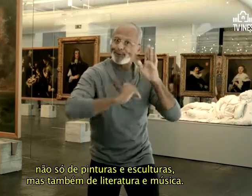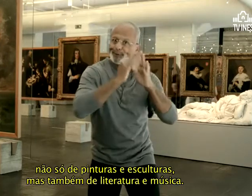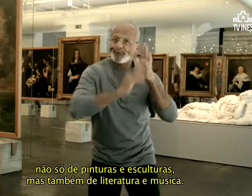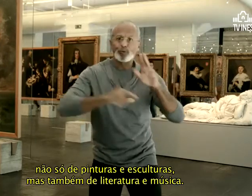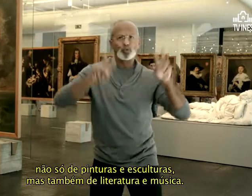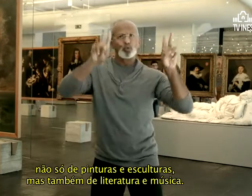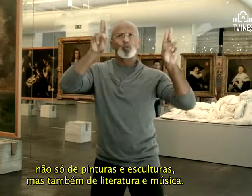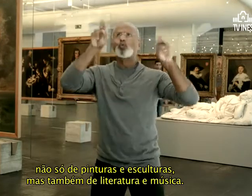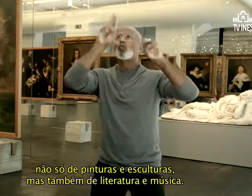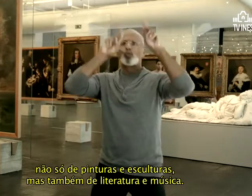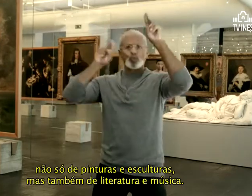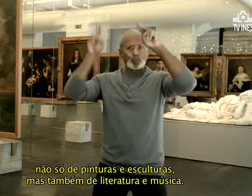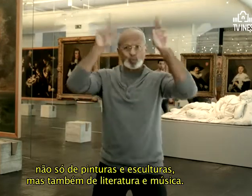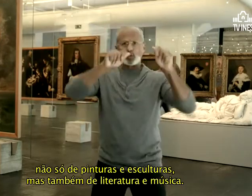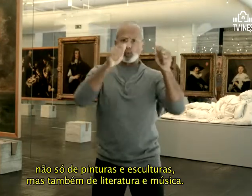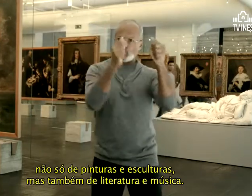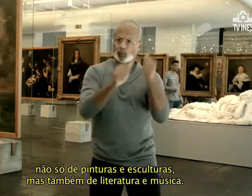Não só de pinturas e esculturas,